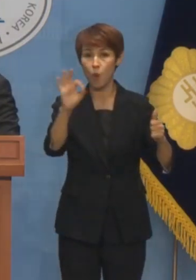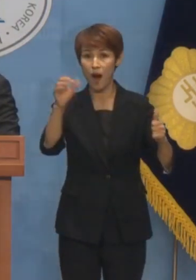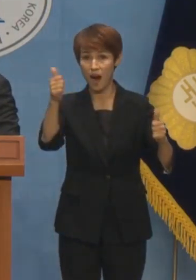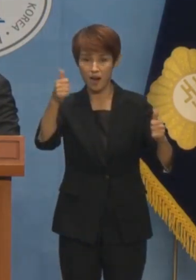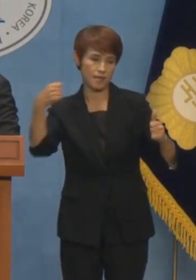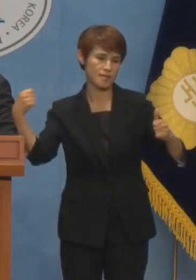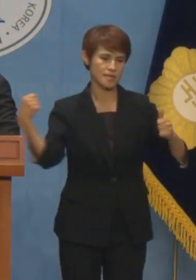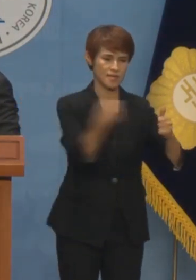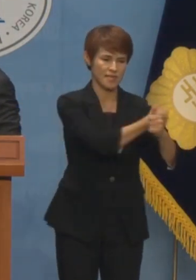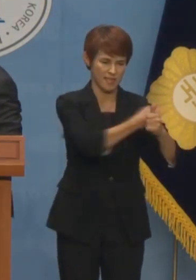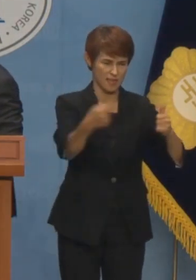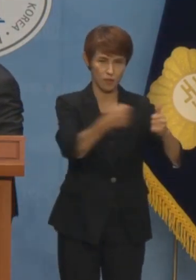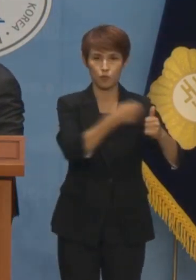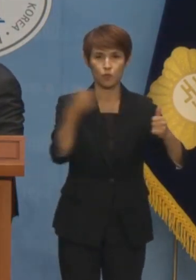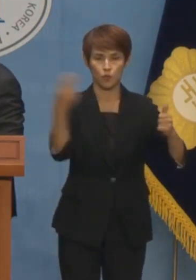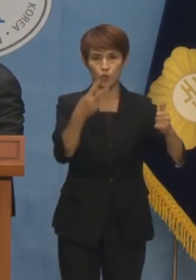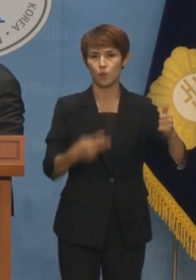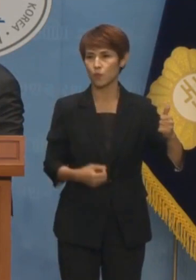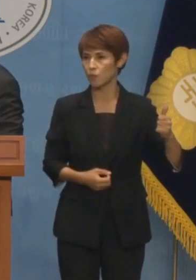가격을 합니다.